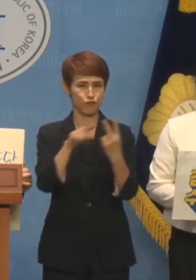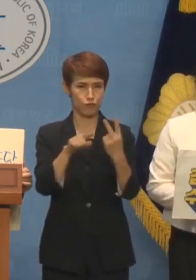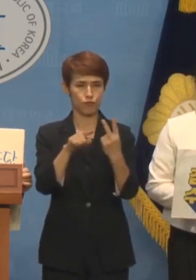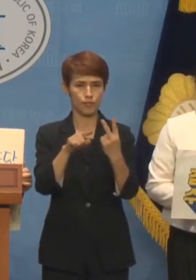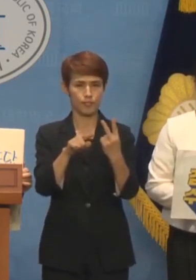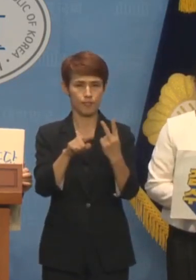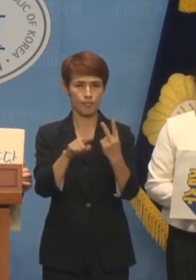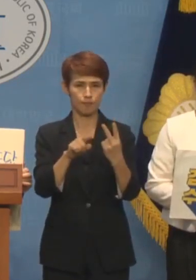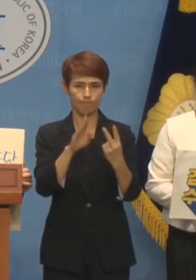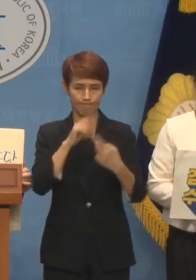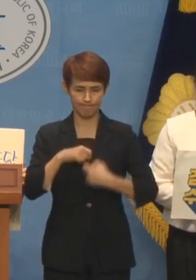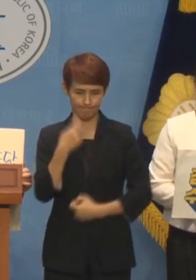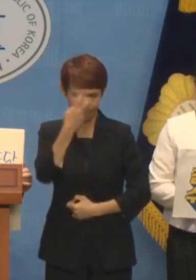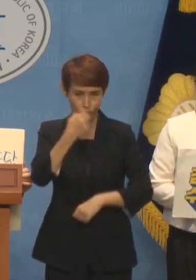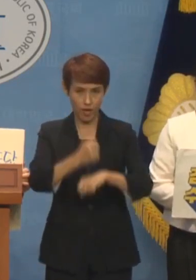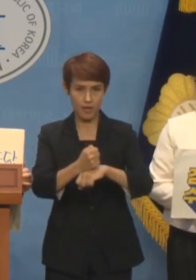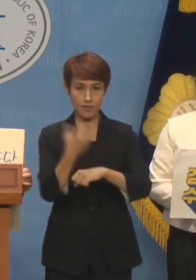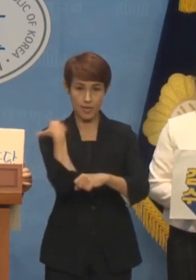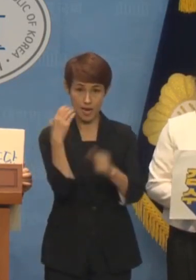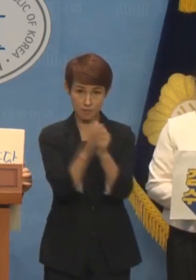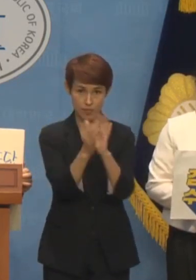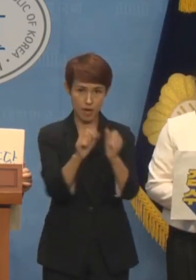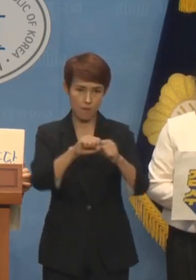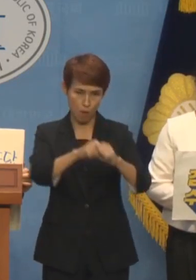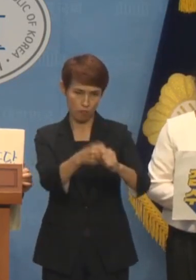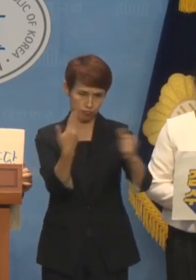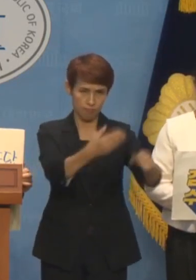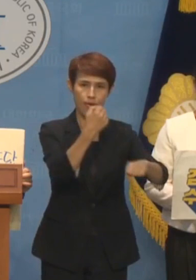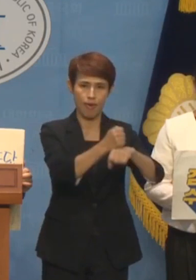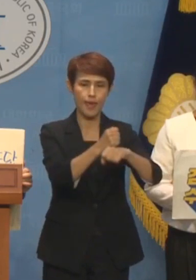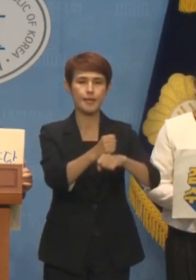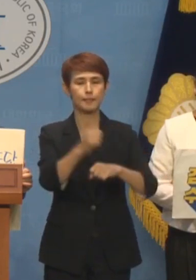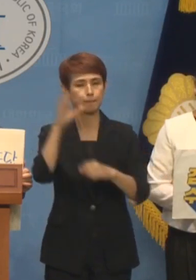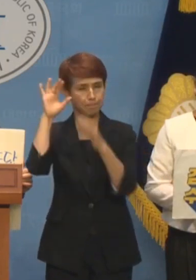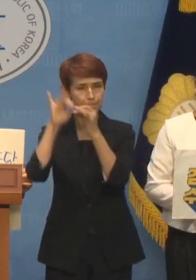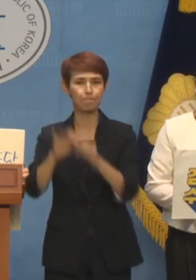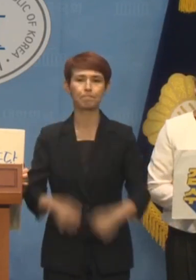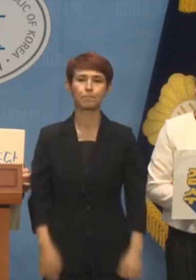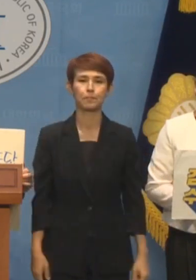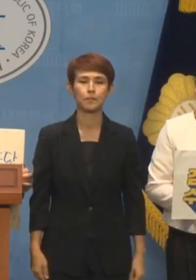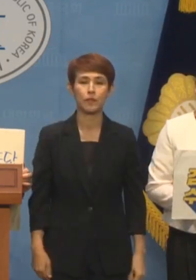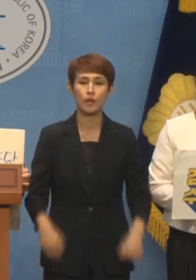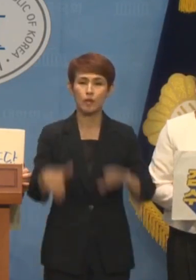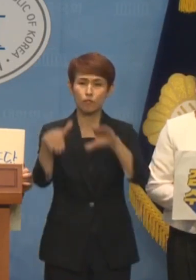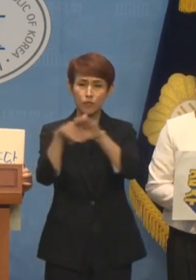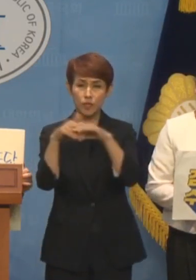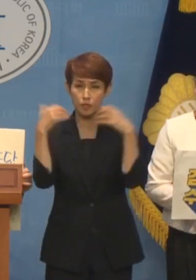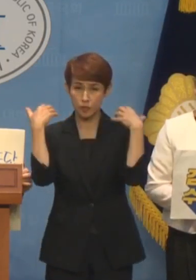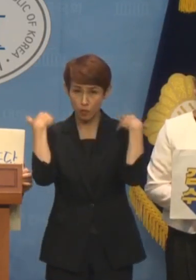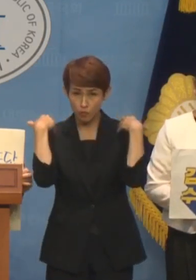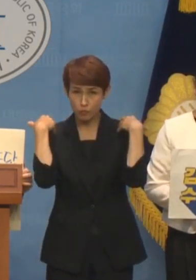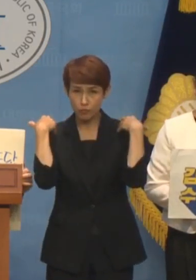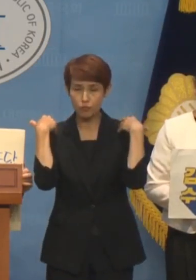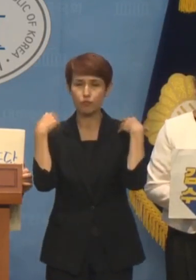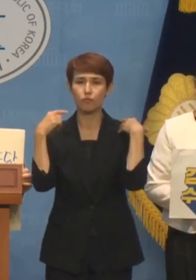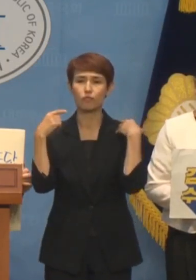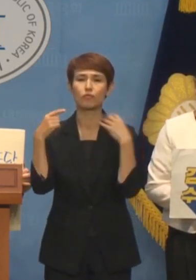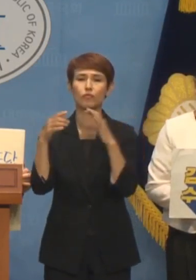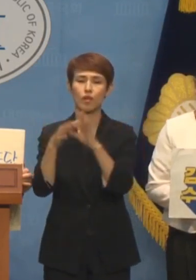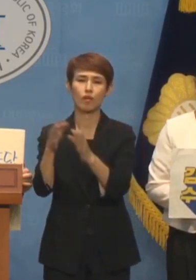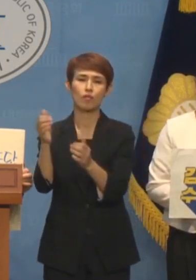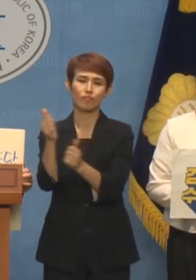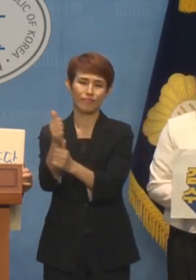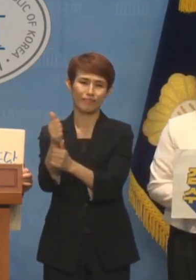진상규명하고 책임자들을 엄벌하겠다는 방향 저는 적극 지지하고 있습니다. 문재인 정부 청와대 부대변인